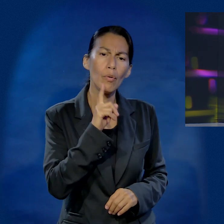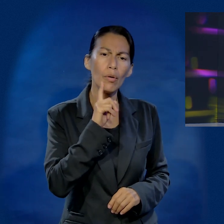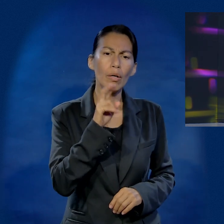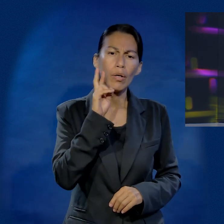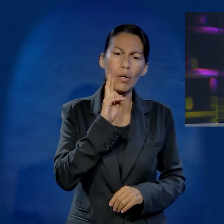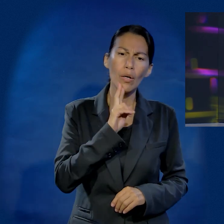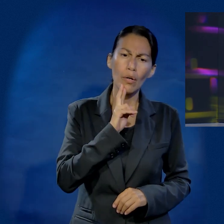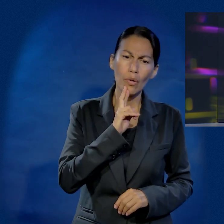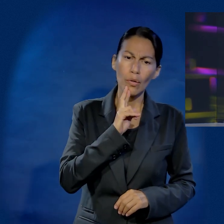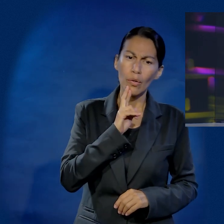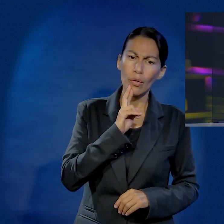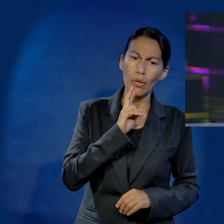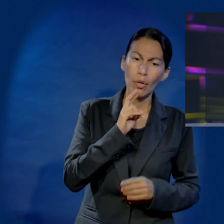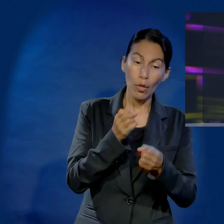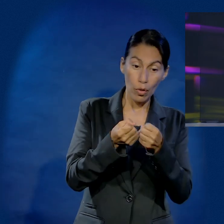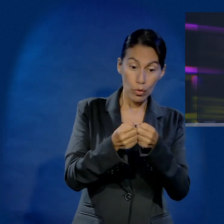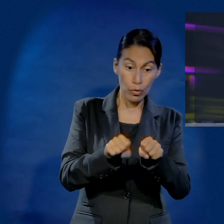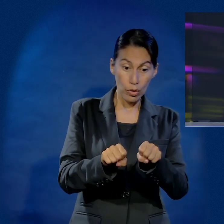ayudar a